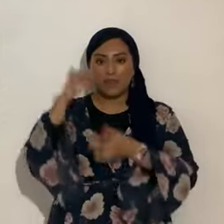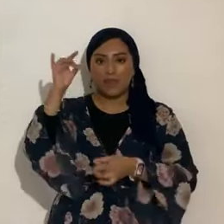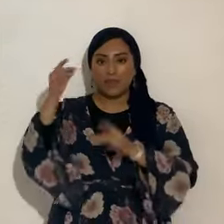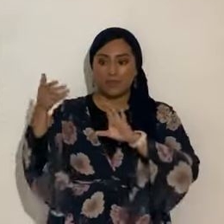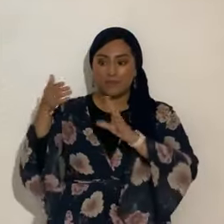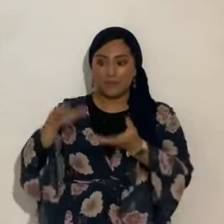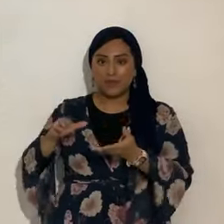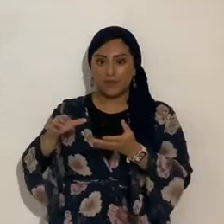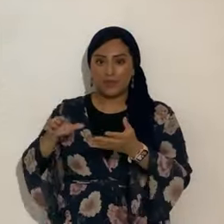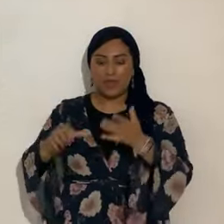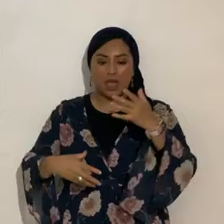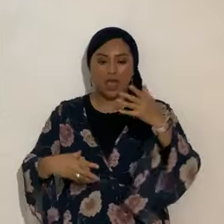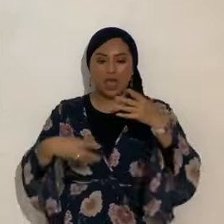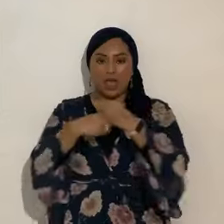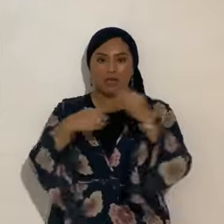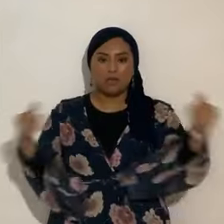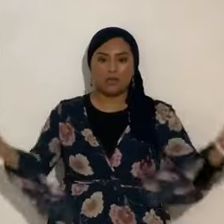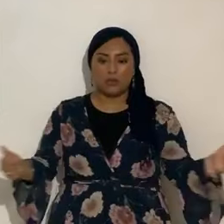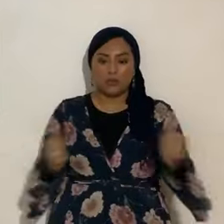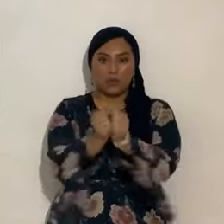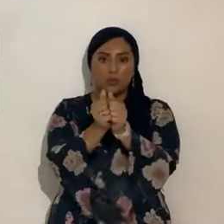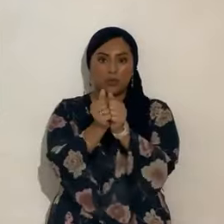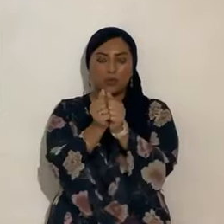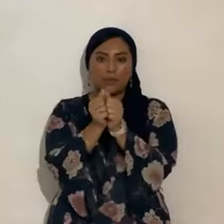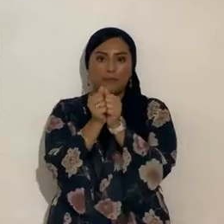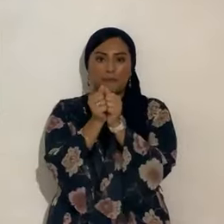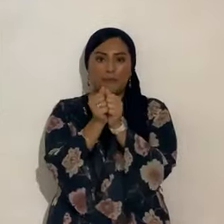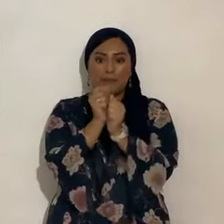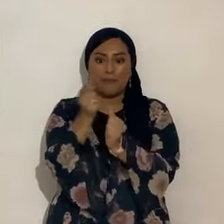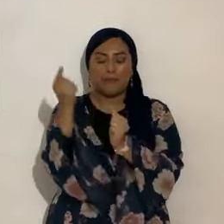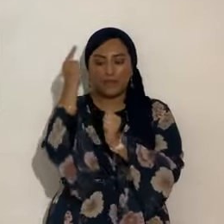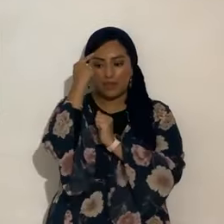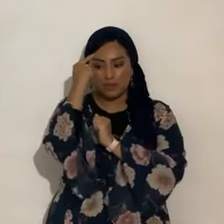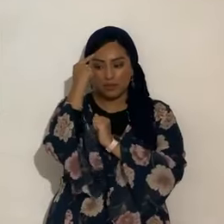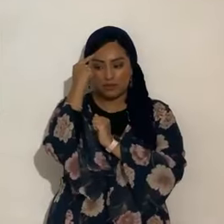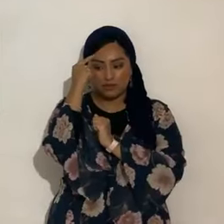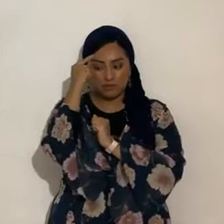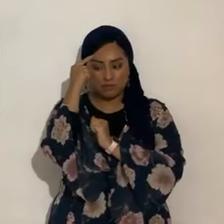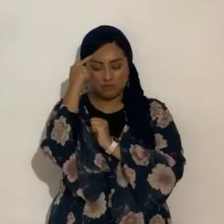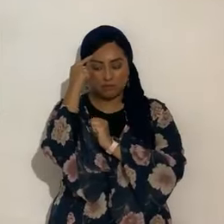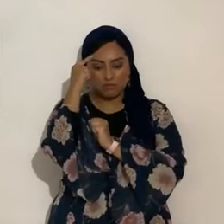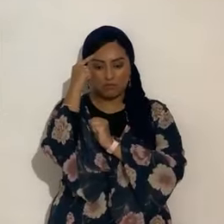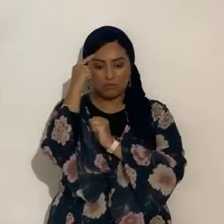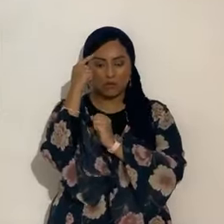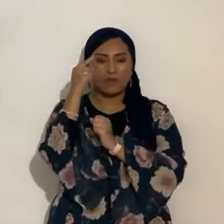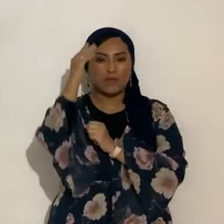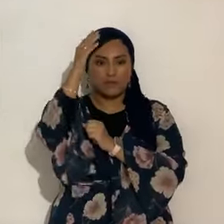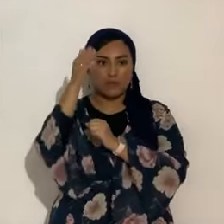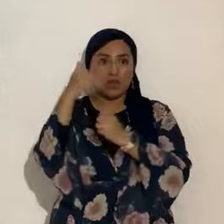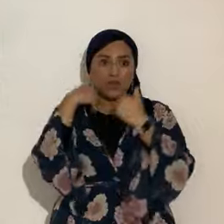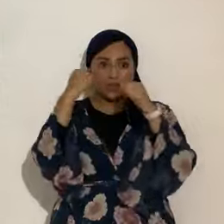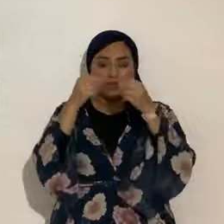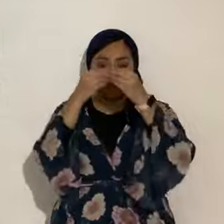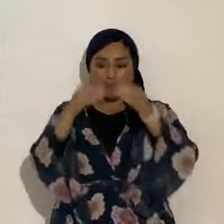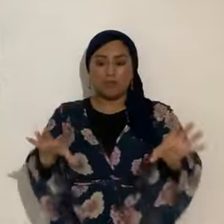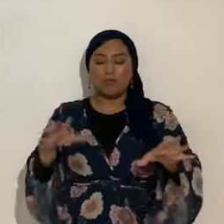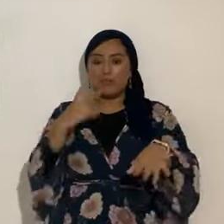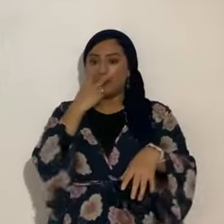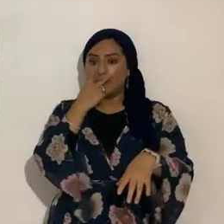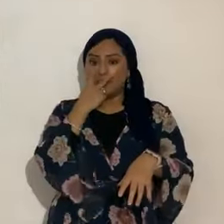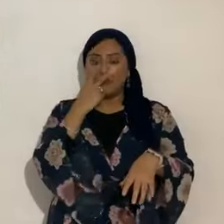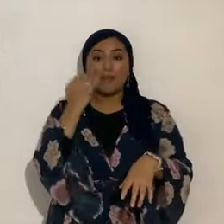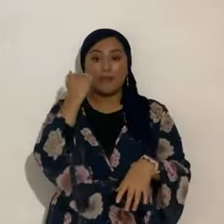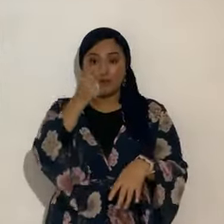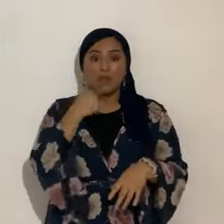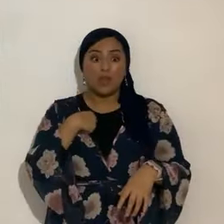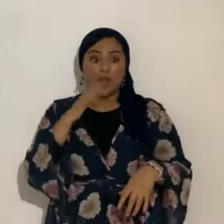muerte se une a ello. Porque están pensando, algún día puedo perder la vista, o si